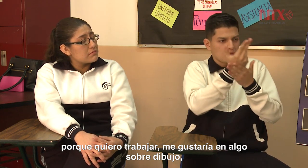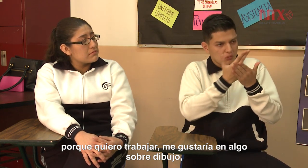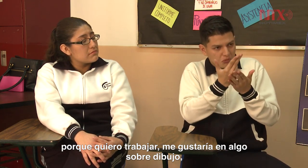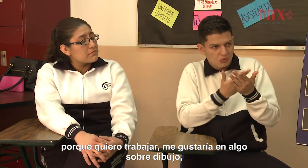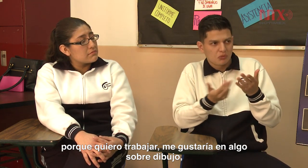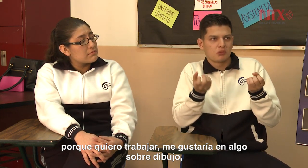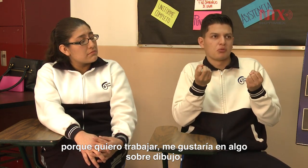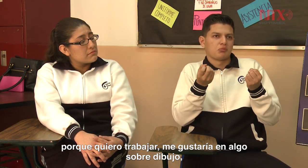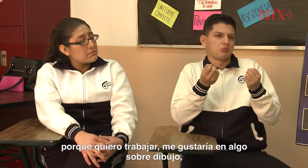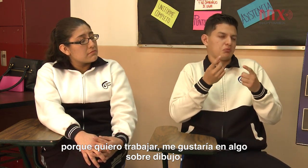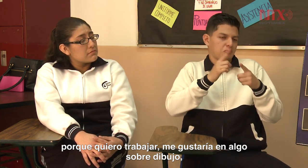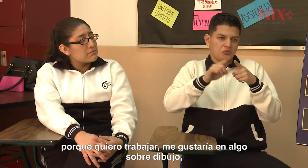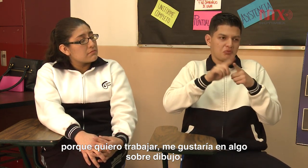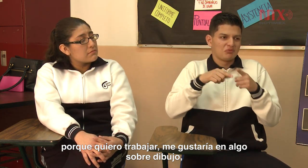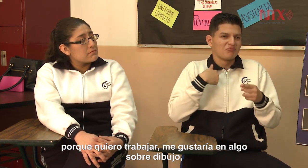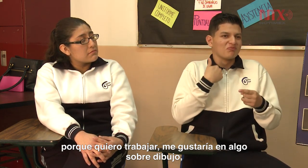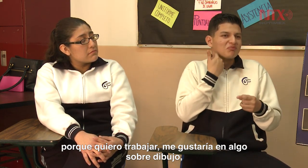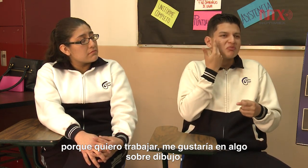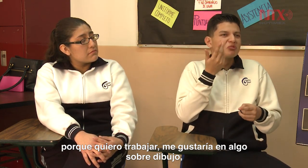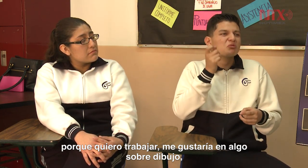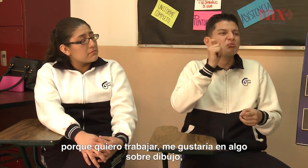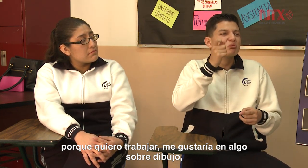Me gustaría en algo sobre dibujo.